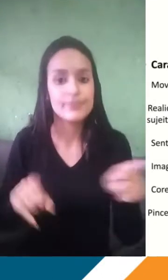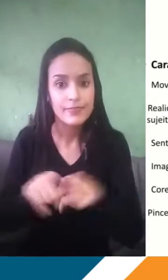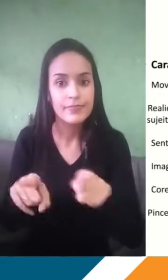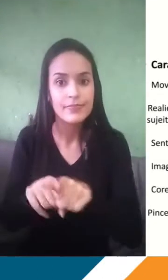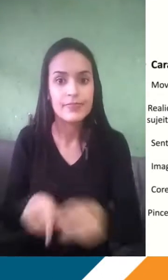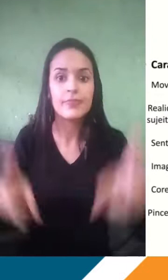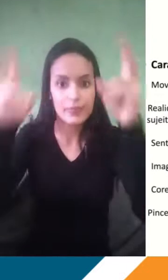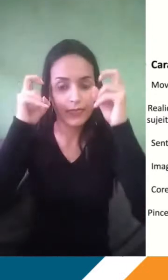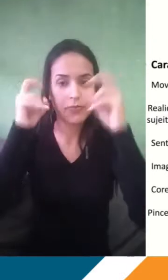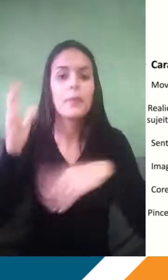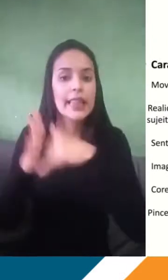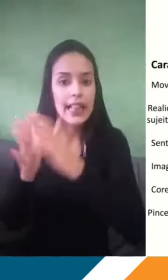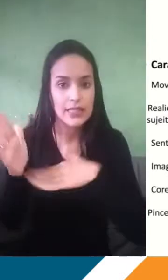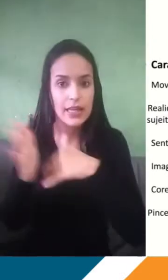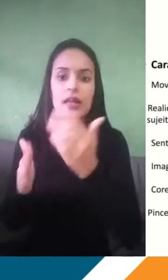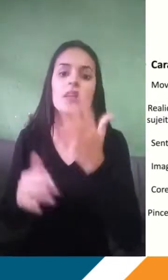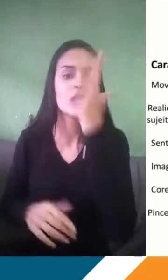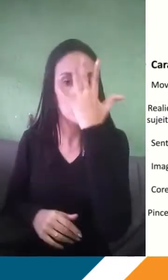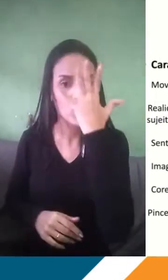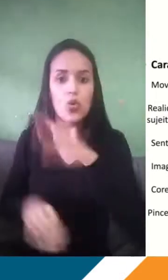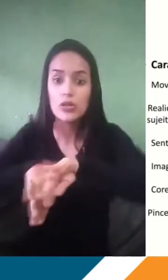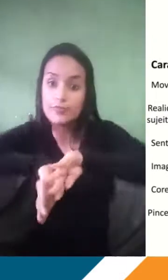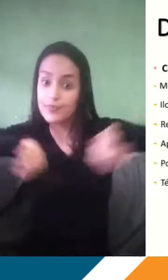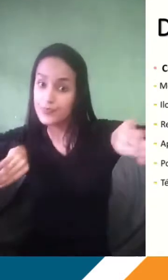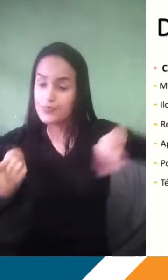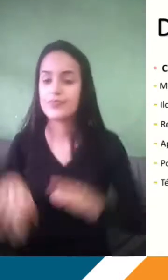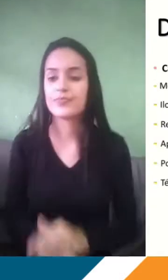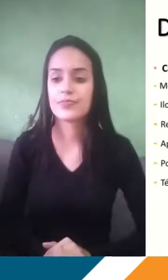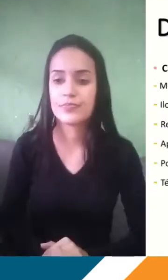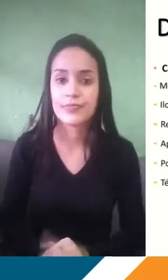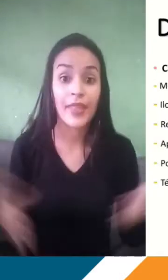perceptível as pinceladas e as cores contrastantes.